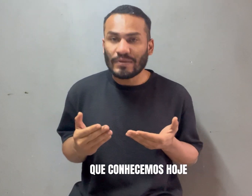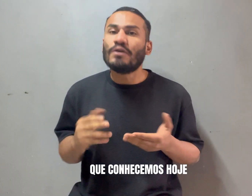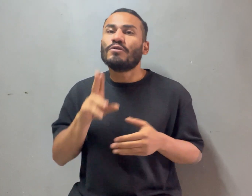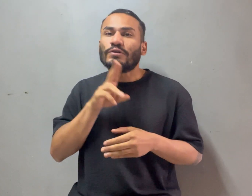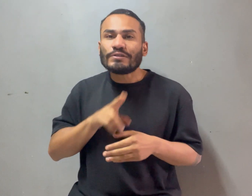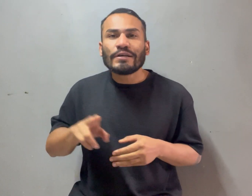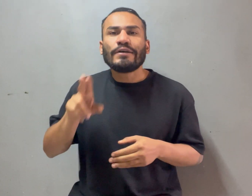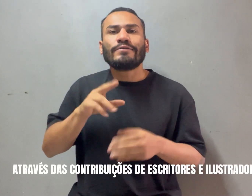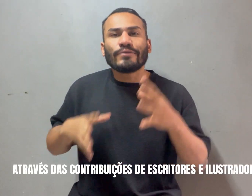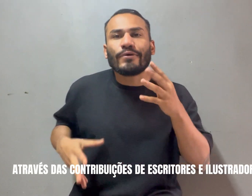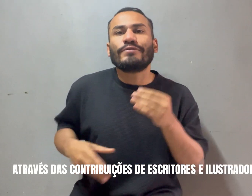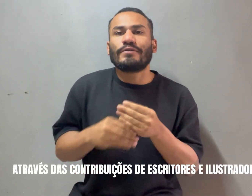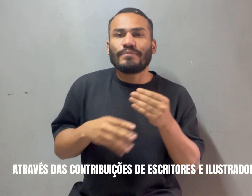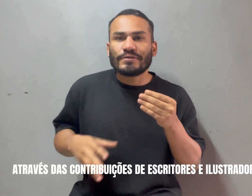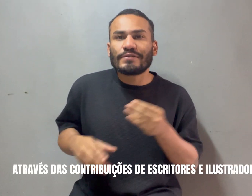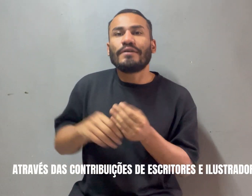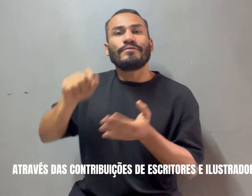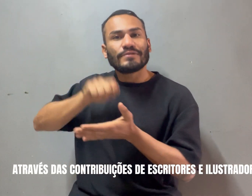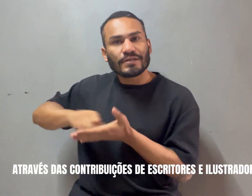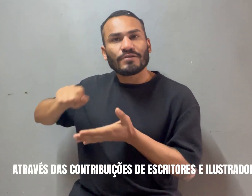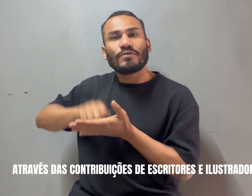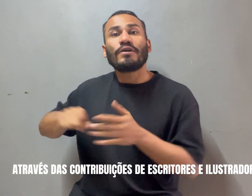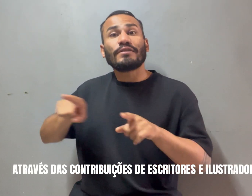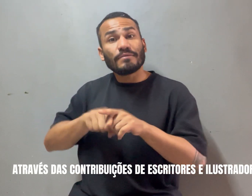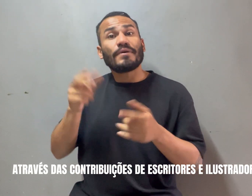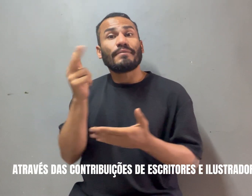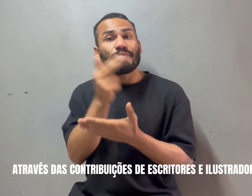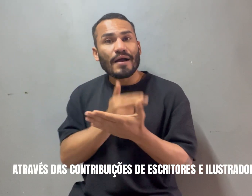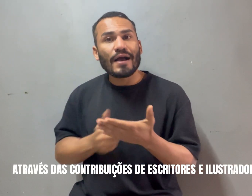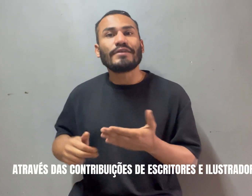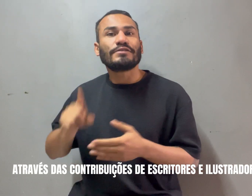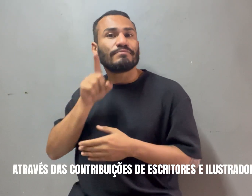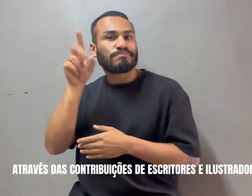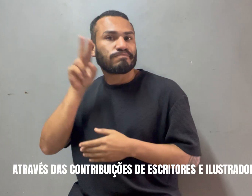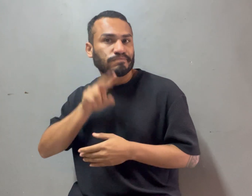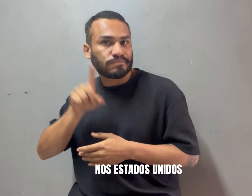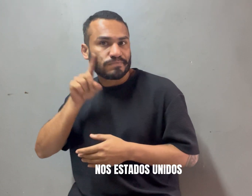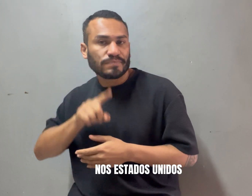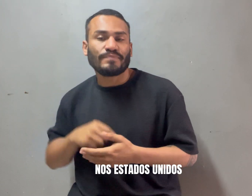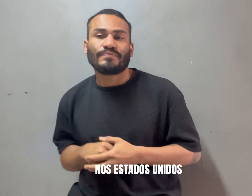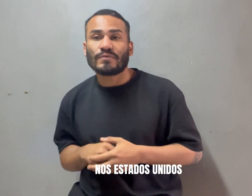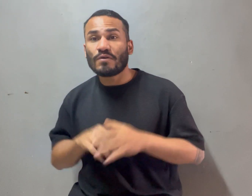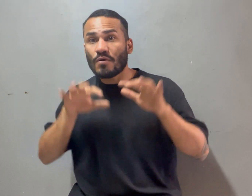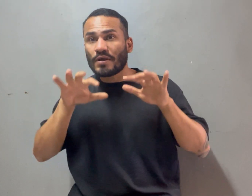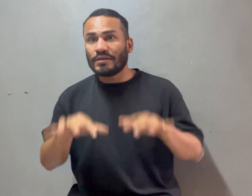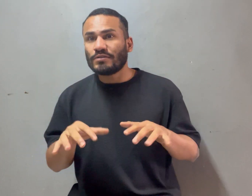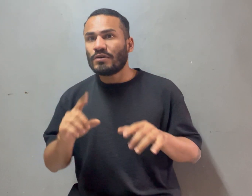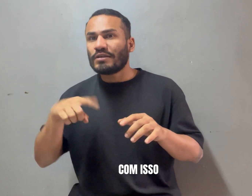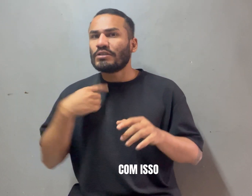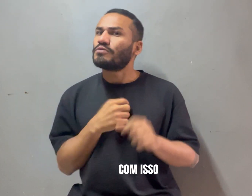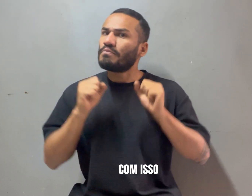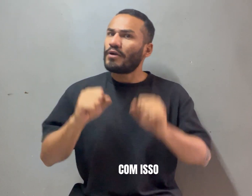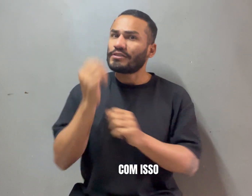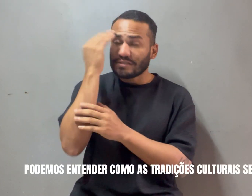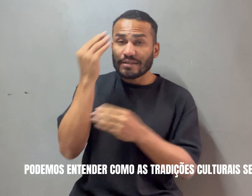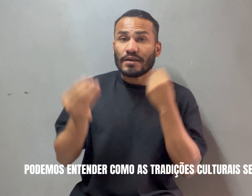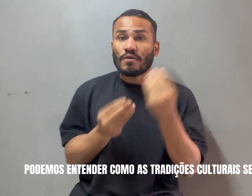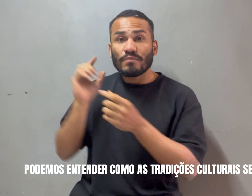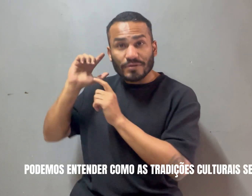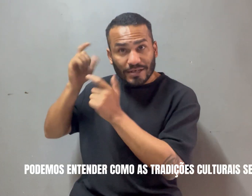hoje, através das contribuições de escritores e ilustradores nos Estados Unidos. Com isso, podemos entender como